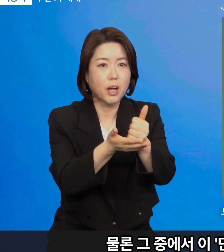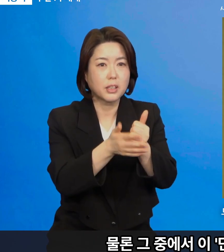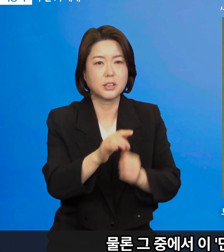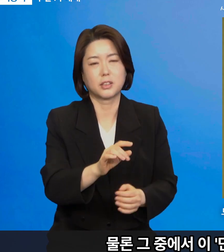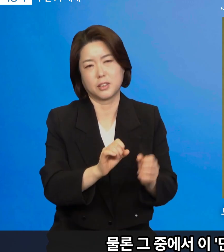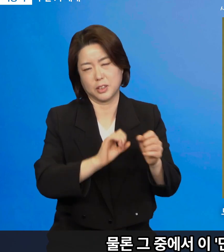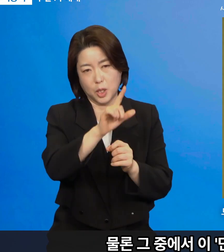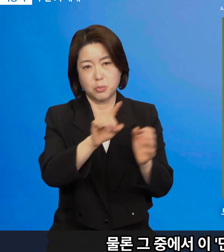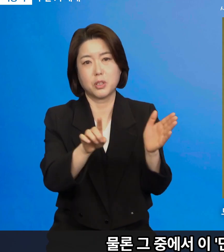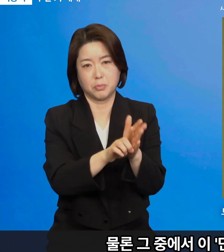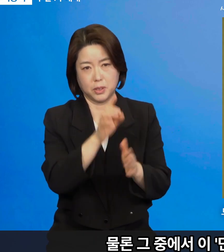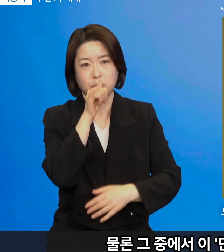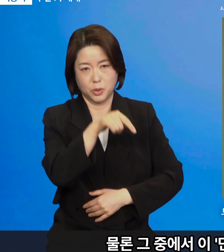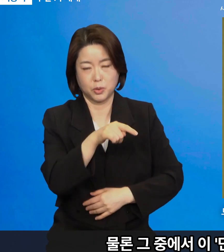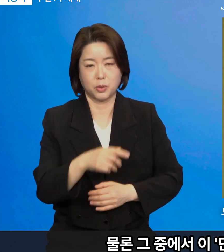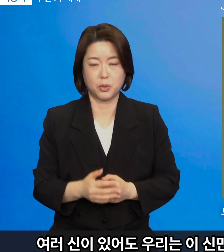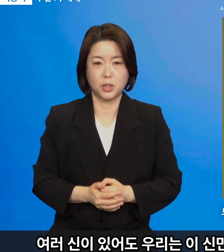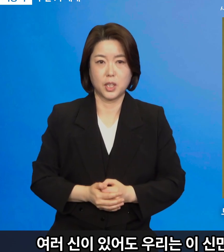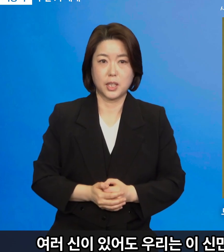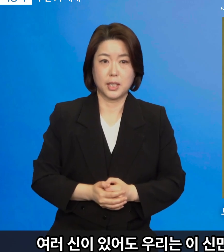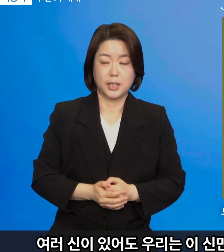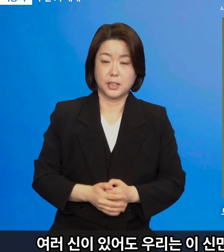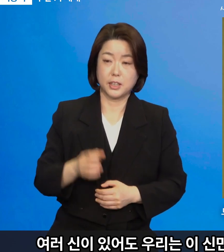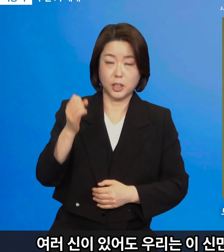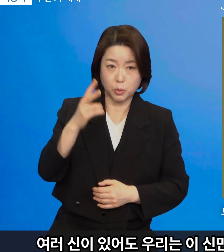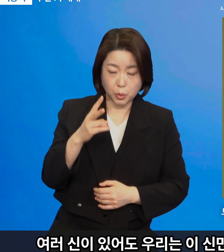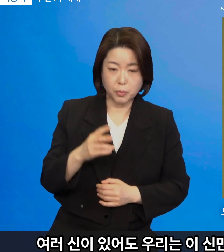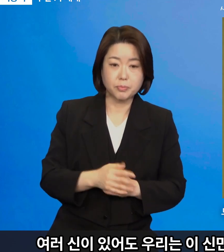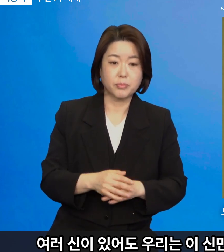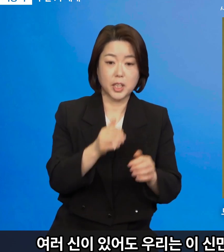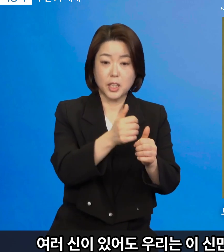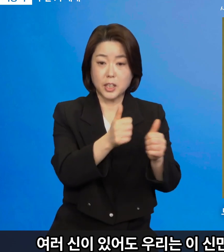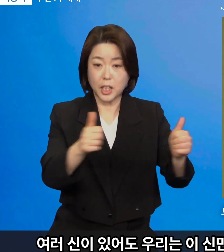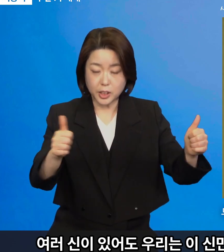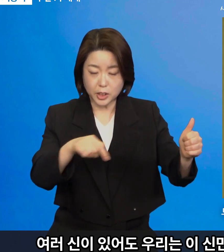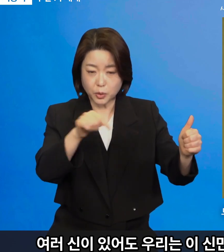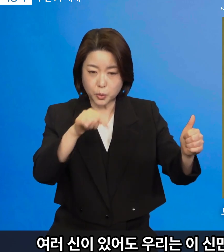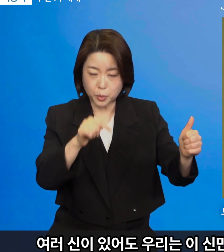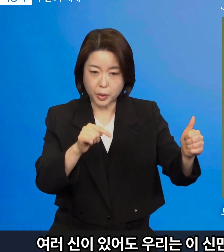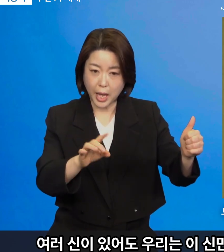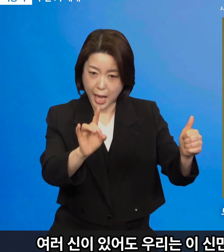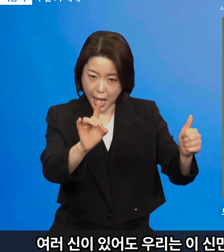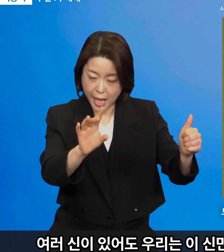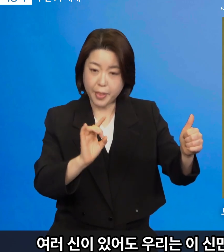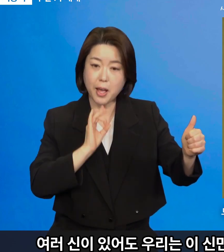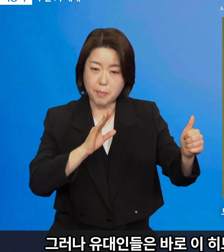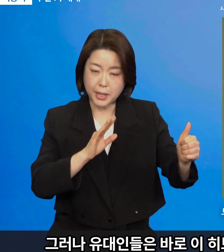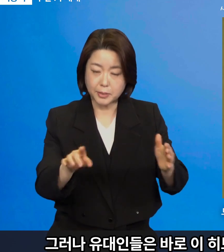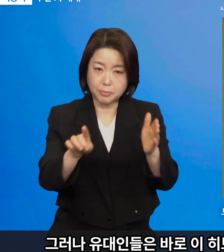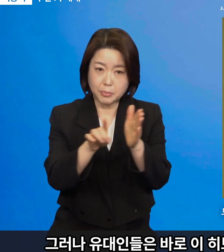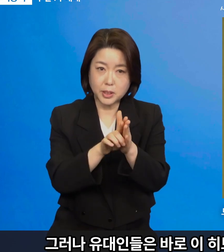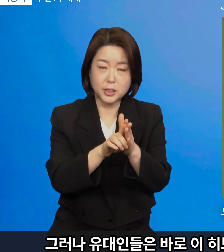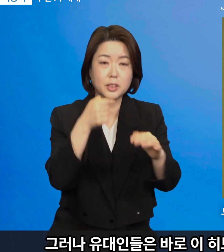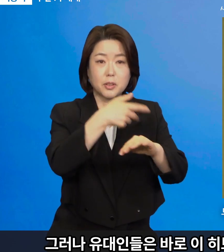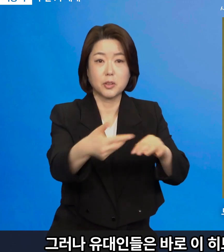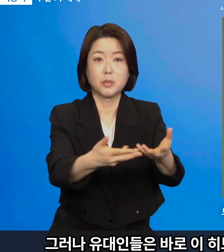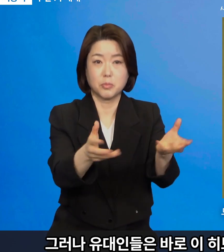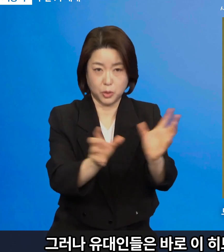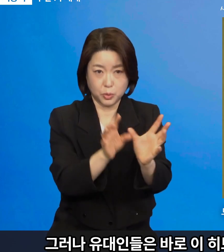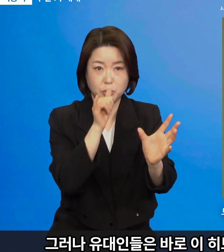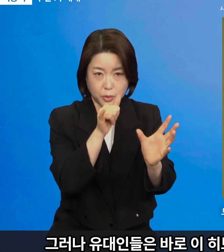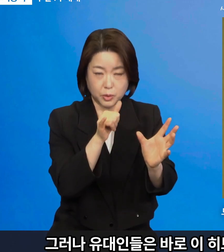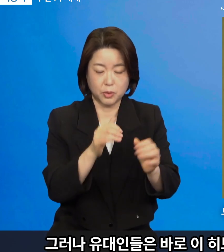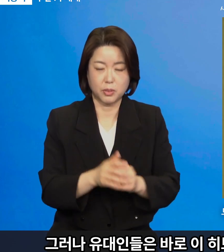중에서 이 단일신론이라고 해서 여러 신이 있어도 우리는 이 신만 믿겠다라는 민족도 있었습니다. 그러나